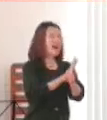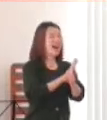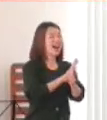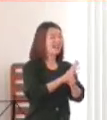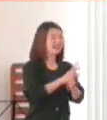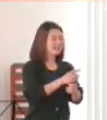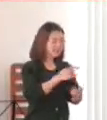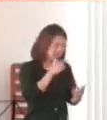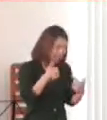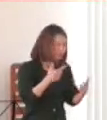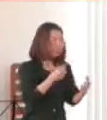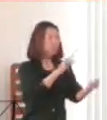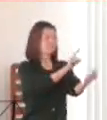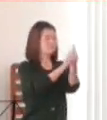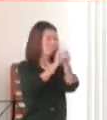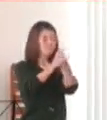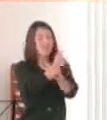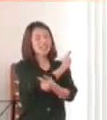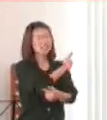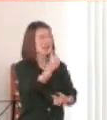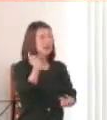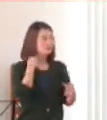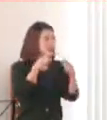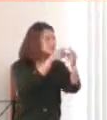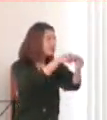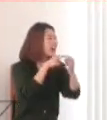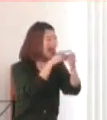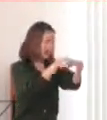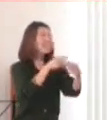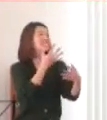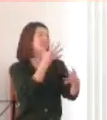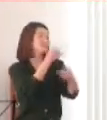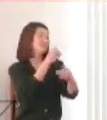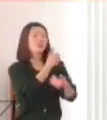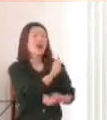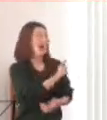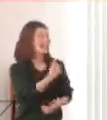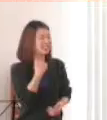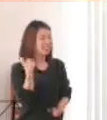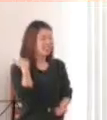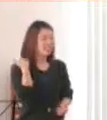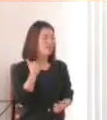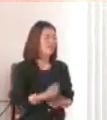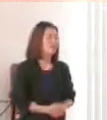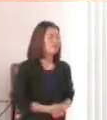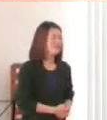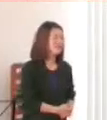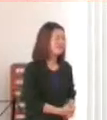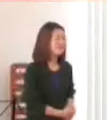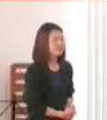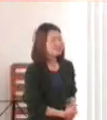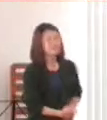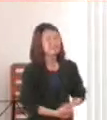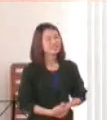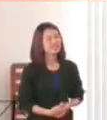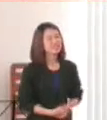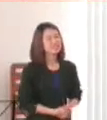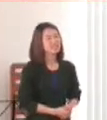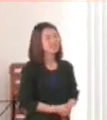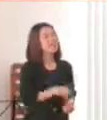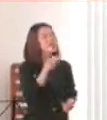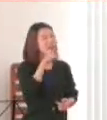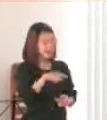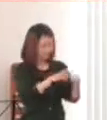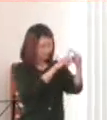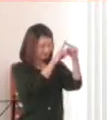ね、いつでも対応します。永遠に対応します。これがクリスマスのメッセージ